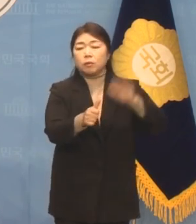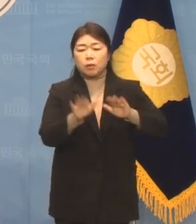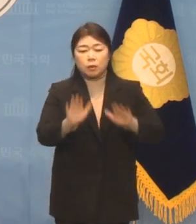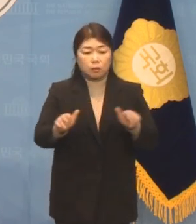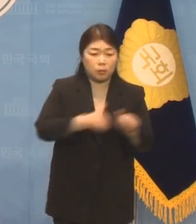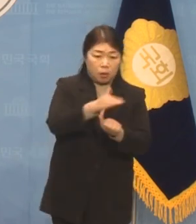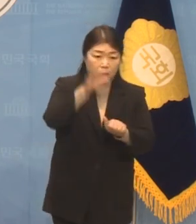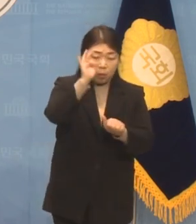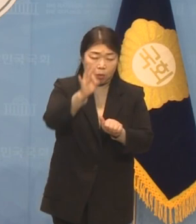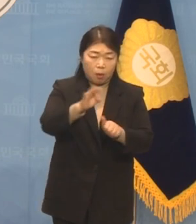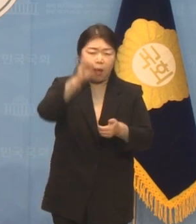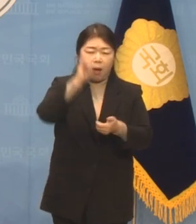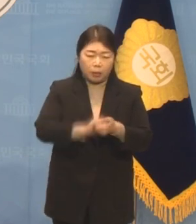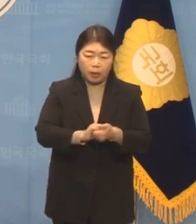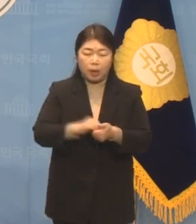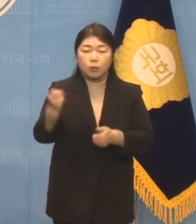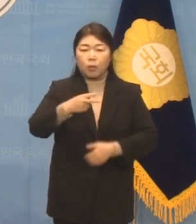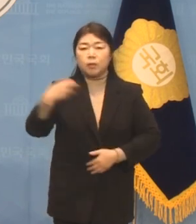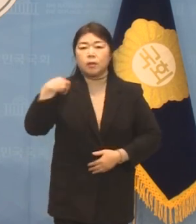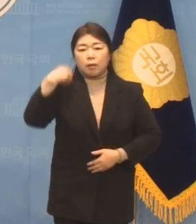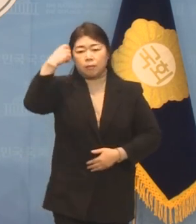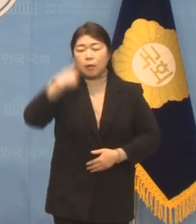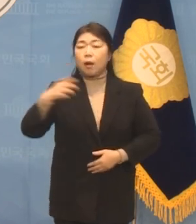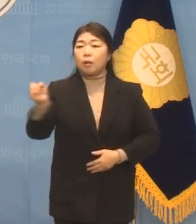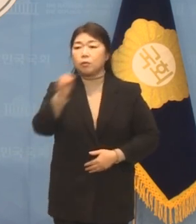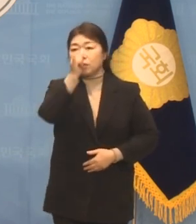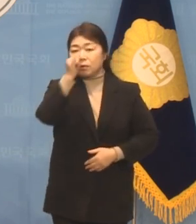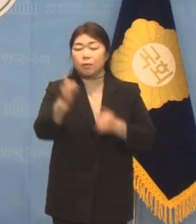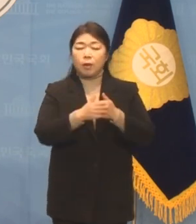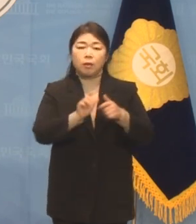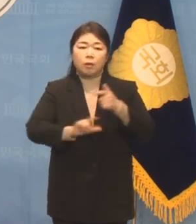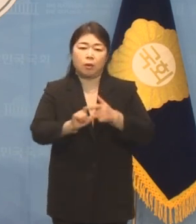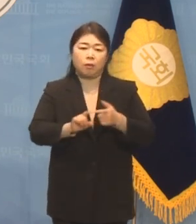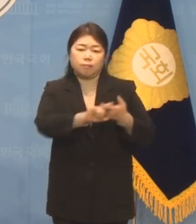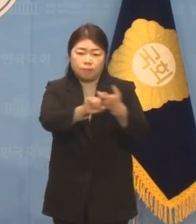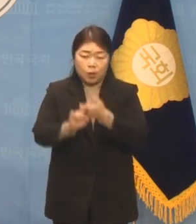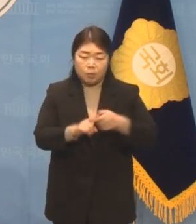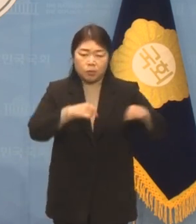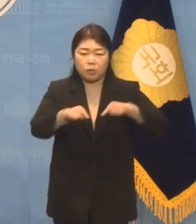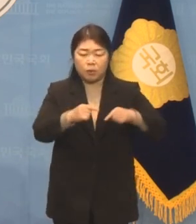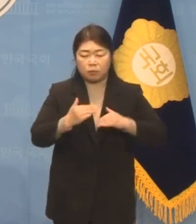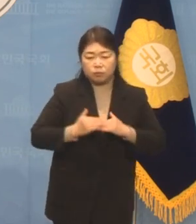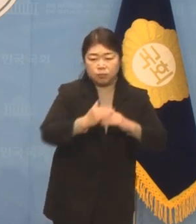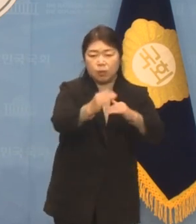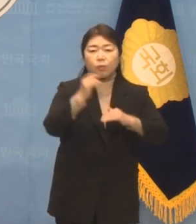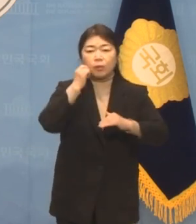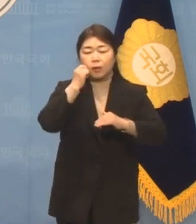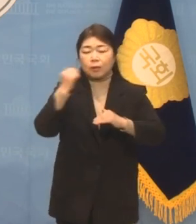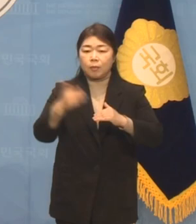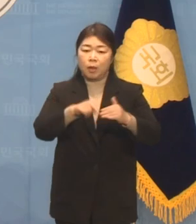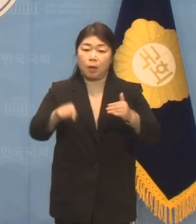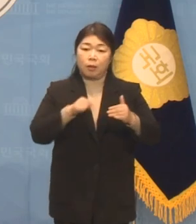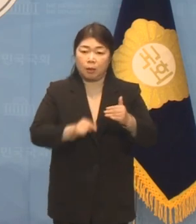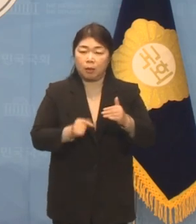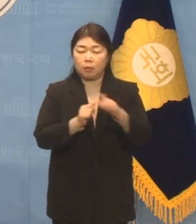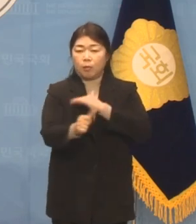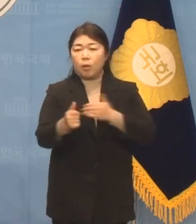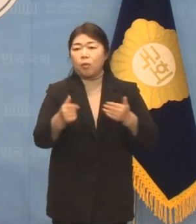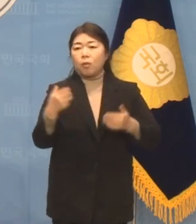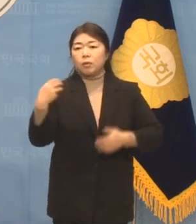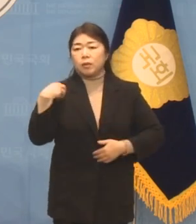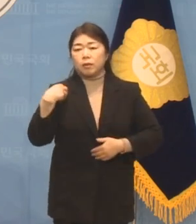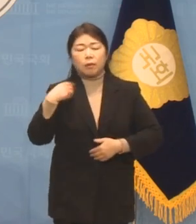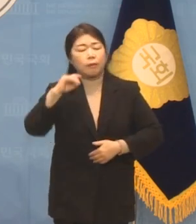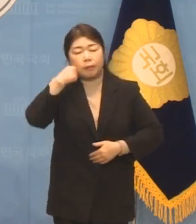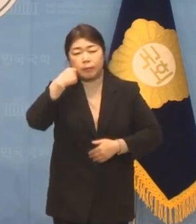한계와 책임을 통감하고 더 이상 강력한 연합정치의 추진도 원내대표직 수행도 어렵다고